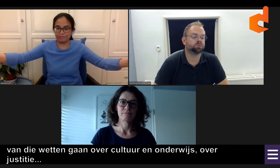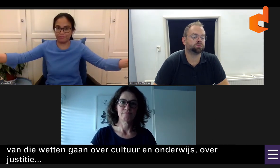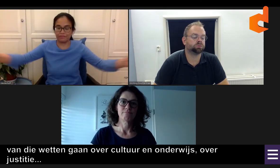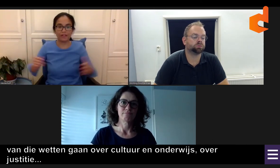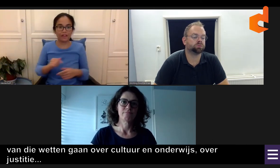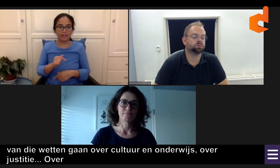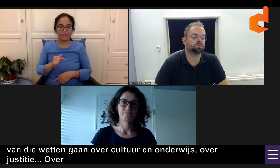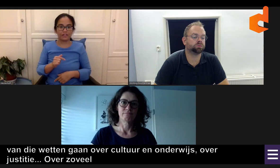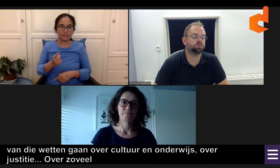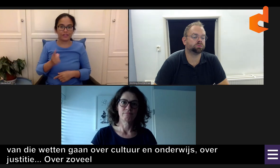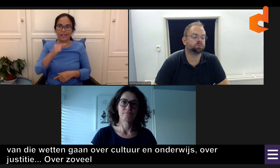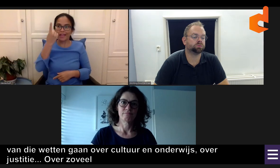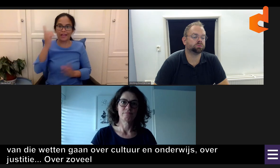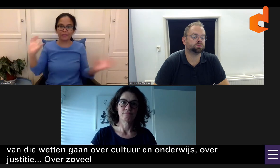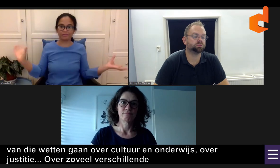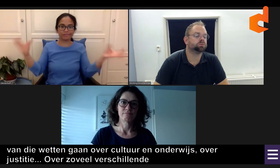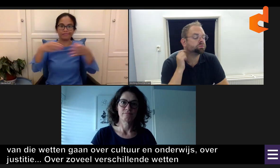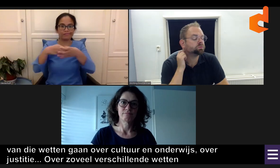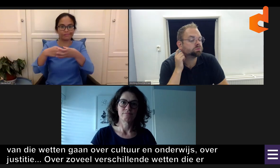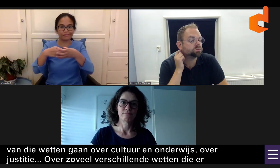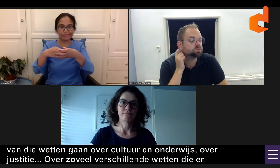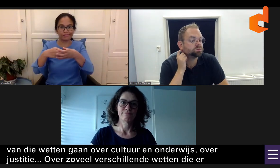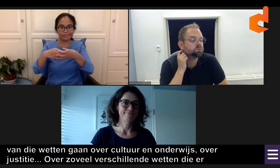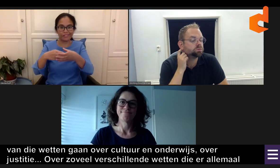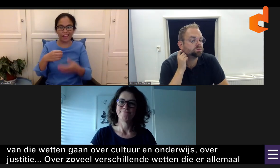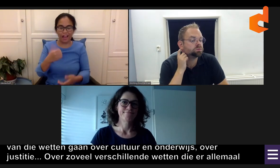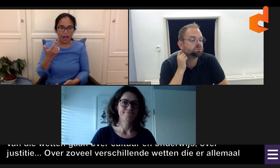zoveel verschillende wetten die er allemaal bestaan. Dus